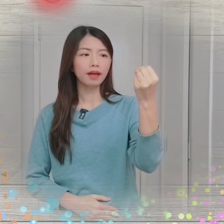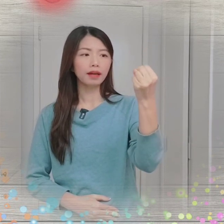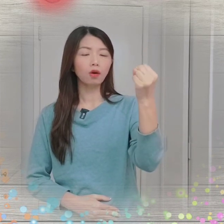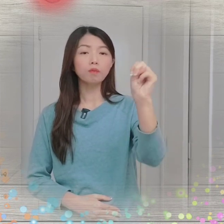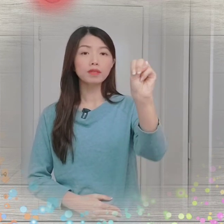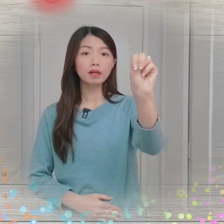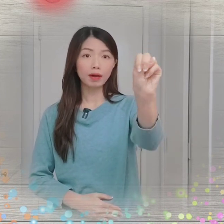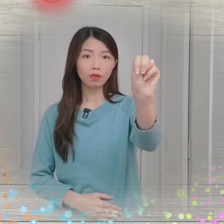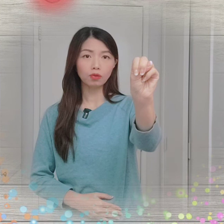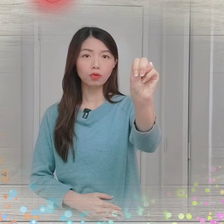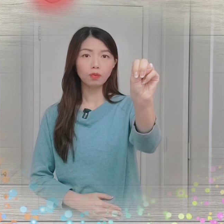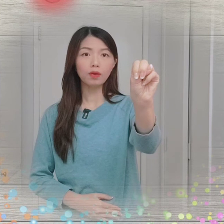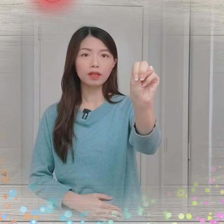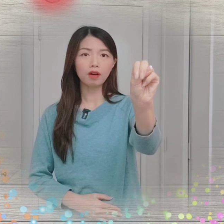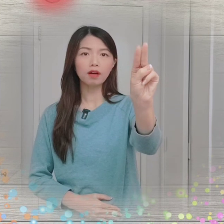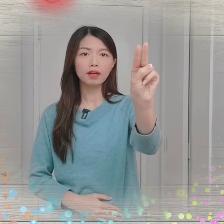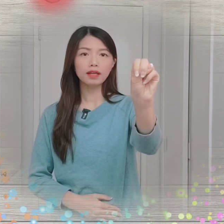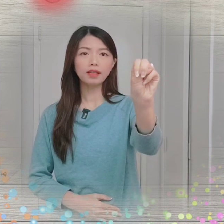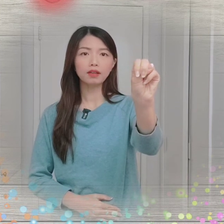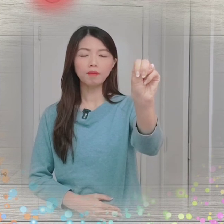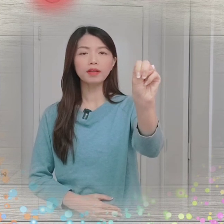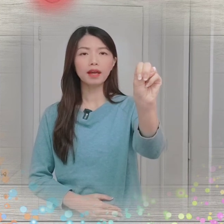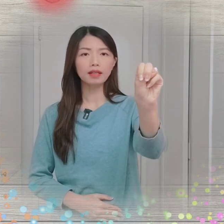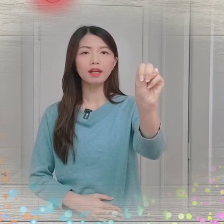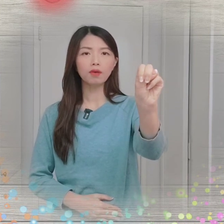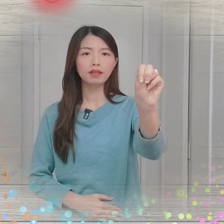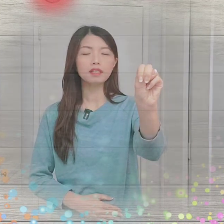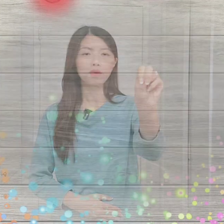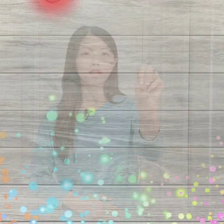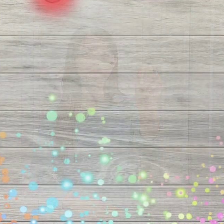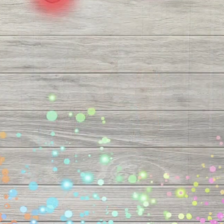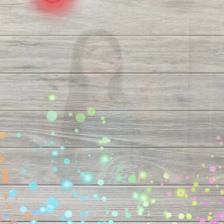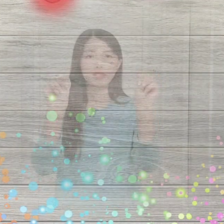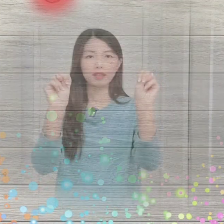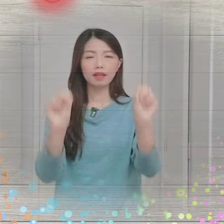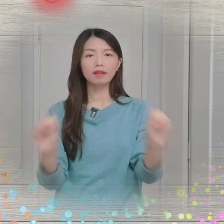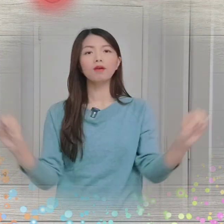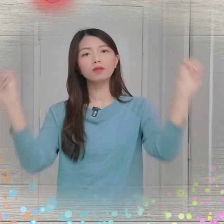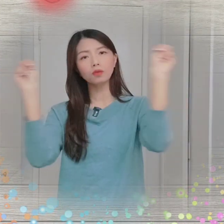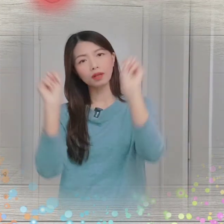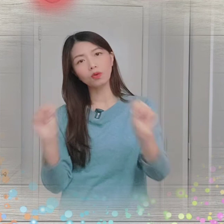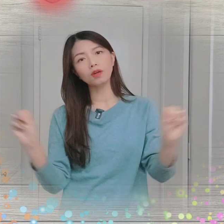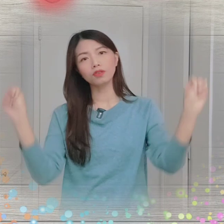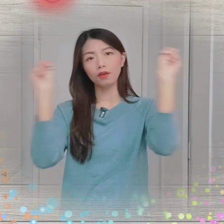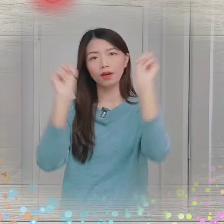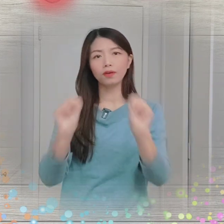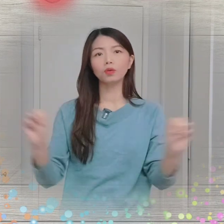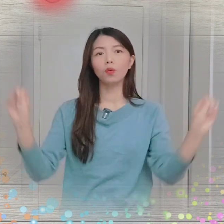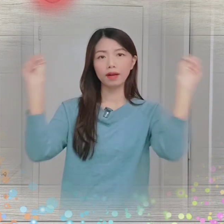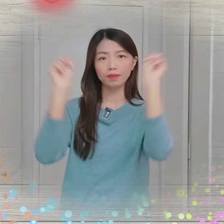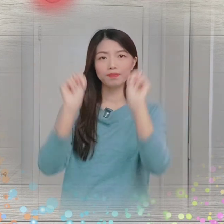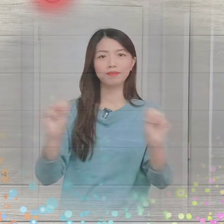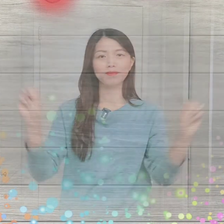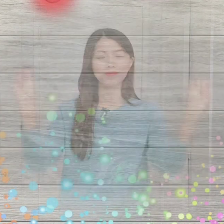약간 엄지가 밖으로 보이죠. 이 상태가 되면 N이라고 하는 지화가 됩니다. 이 상태에서 손을 이렇게 돌려주는 거예요.